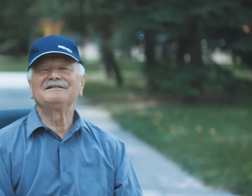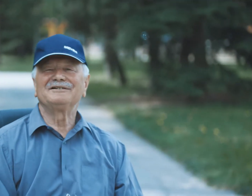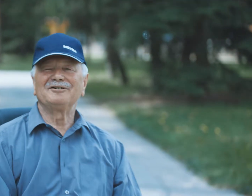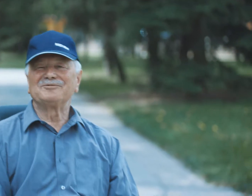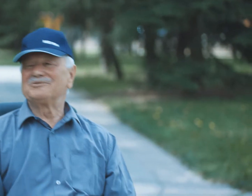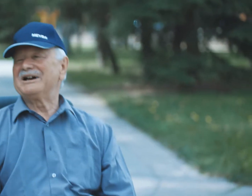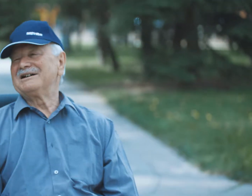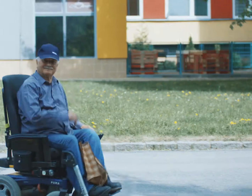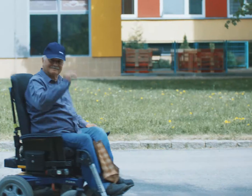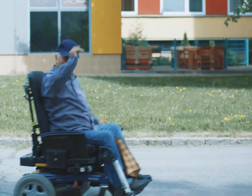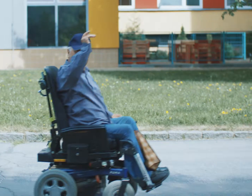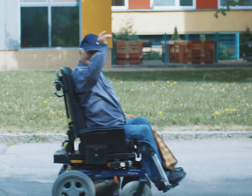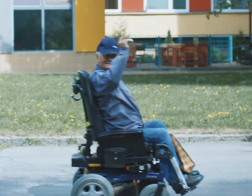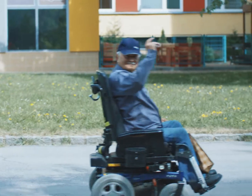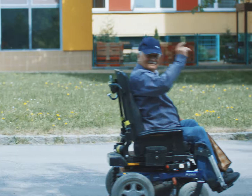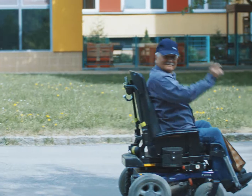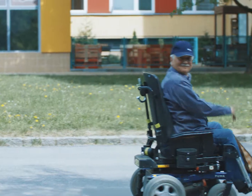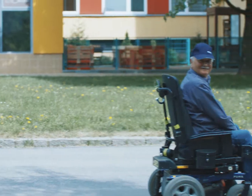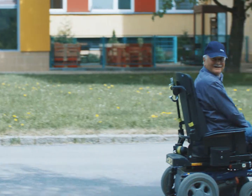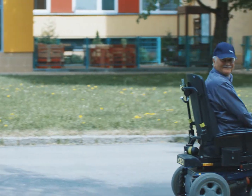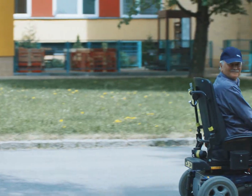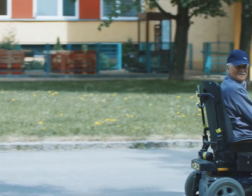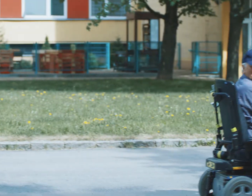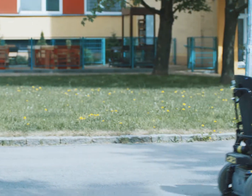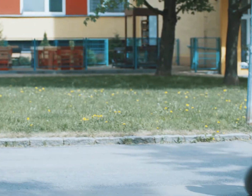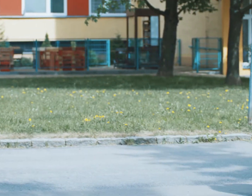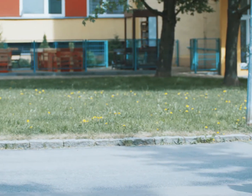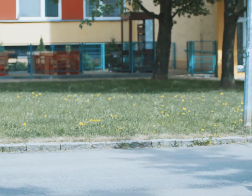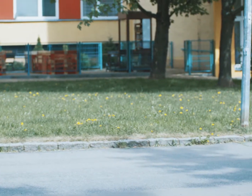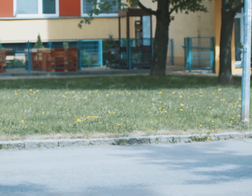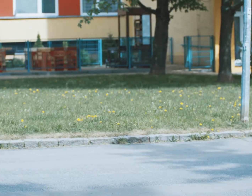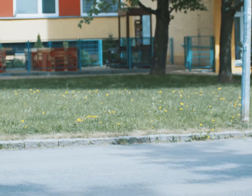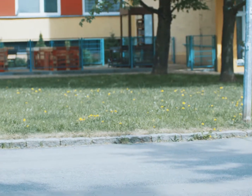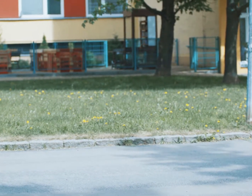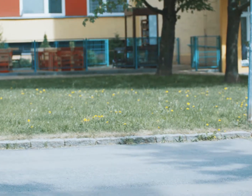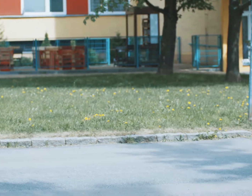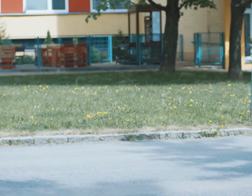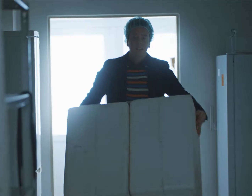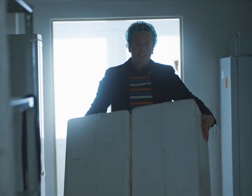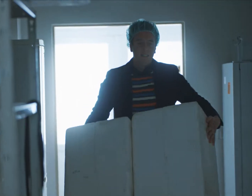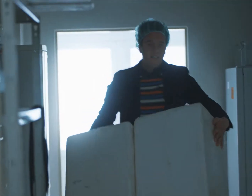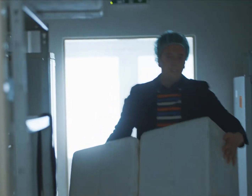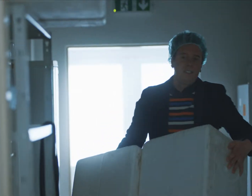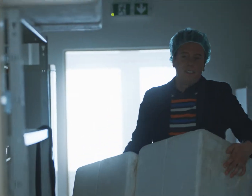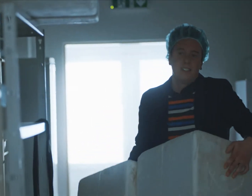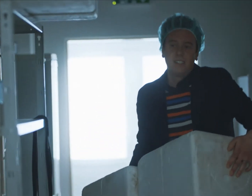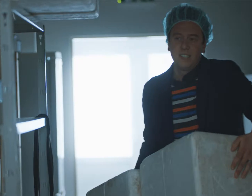obsluha ví, co chceme a šikou nám. A po tom, co jsme rozjeli kavárnu, jsme zjistili, že